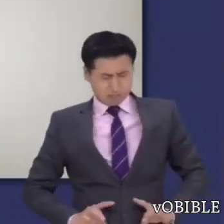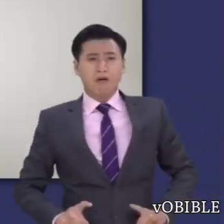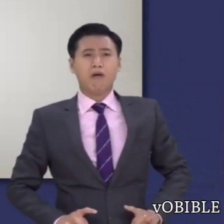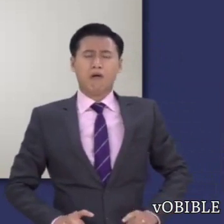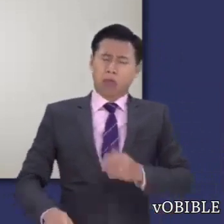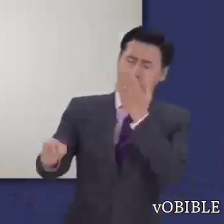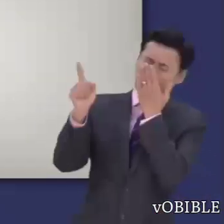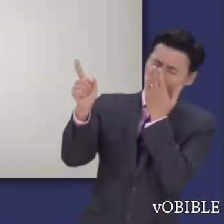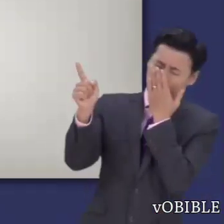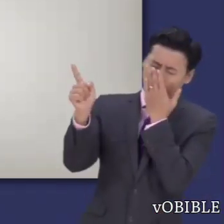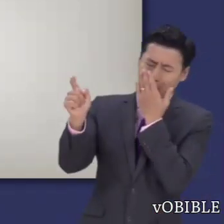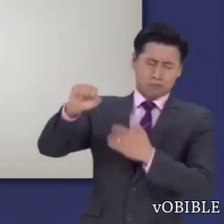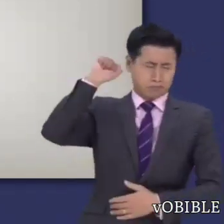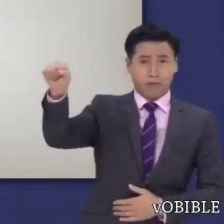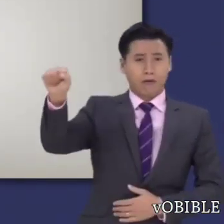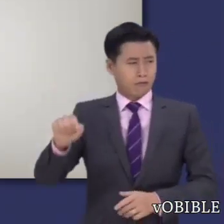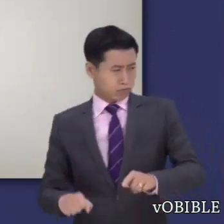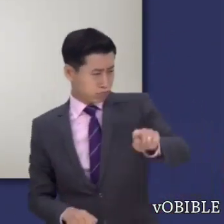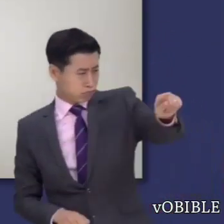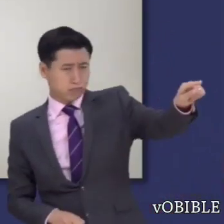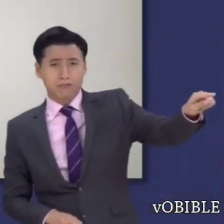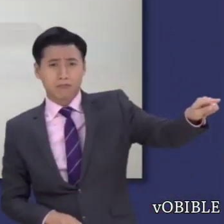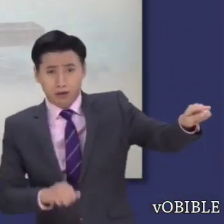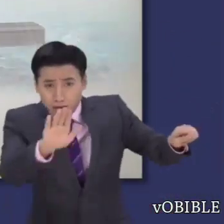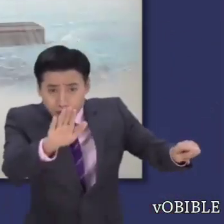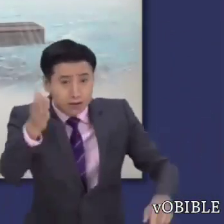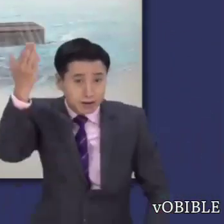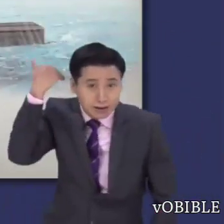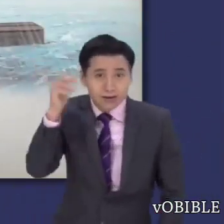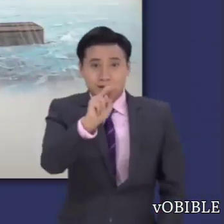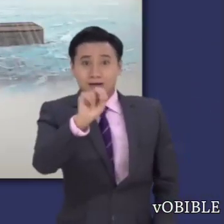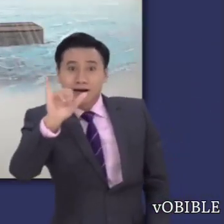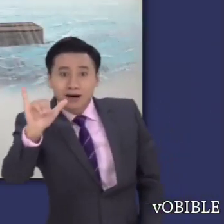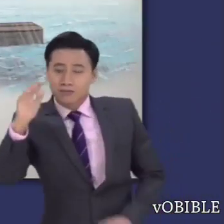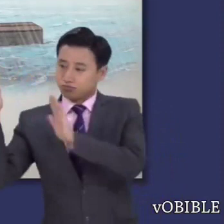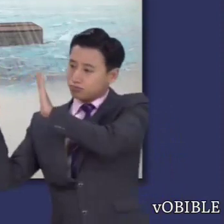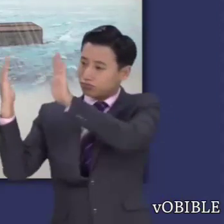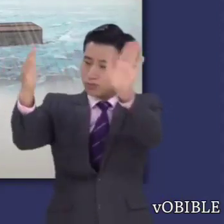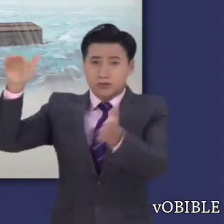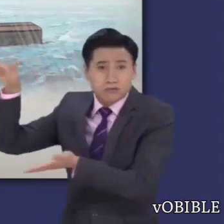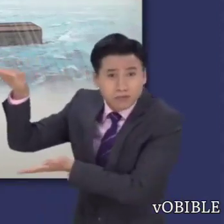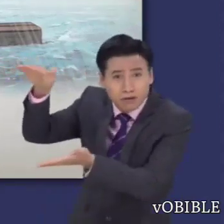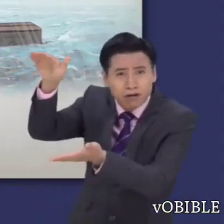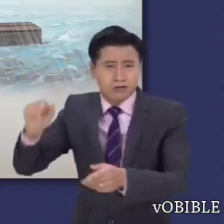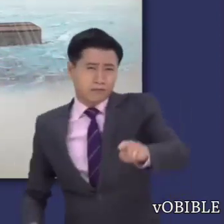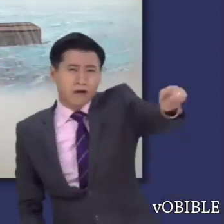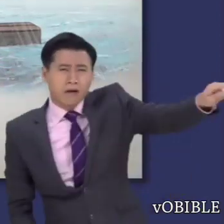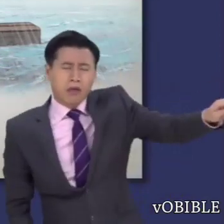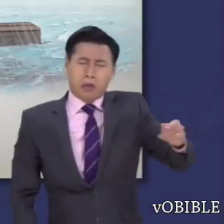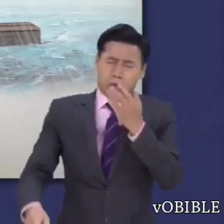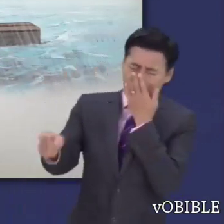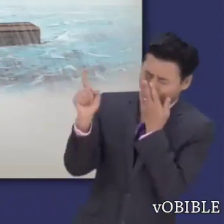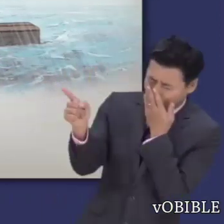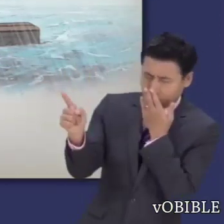时会有人说嘲讽的话，这些人会故意不理会在挪亚日子上帝曾经毁灭恶人这